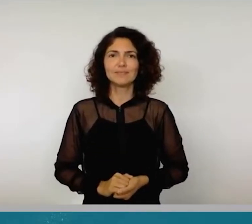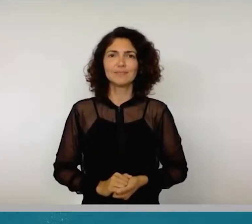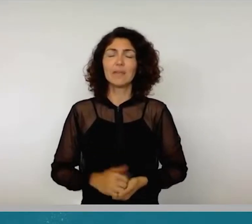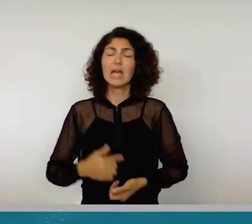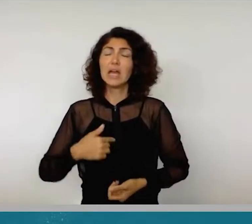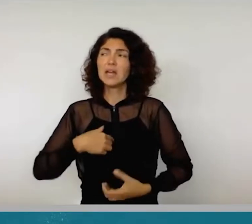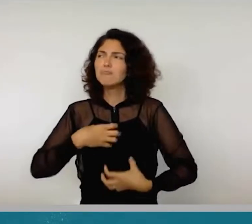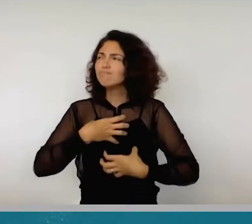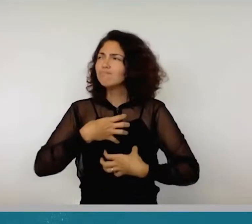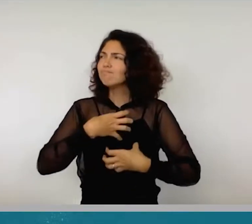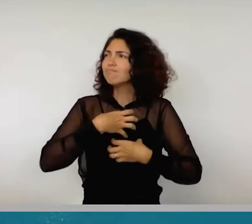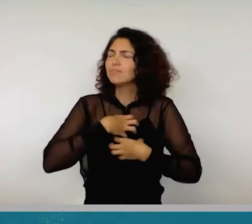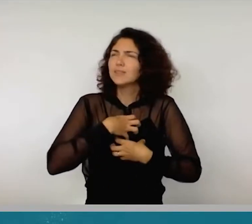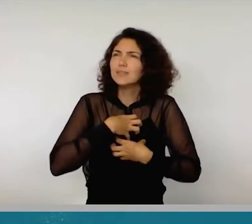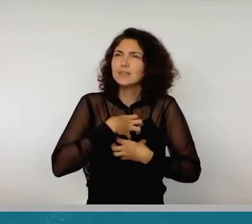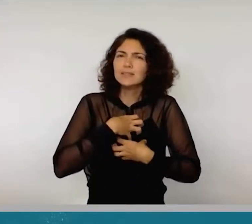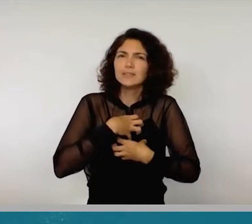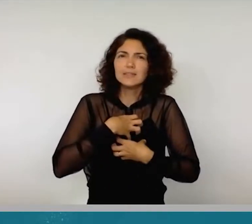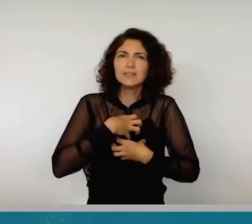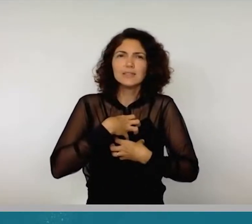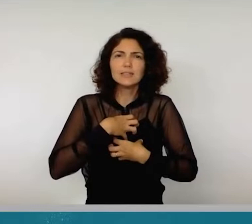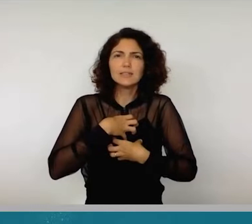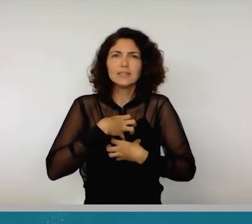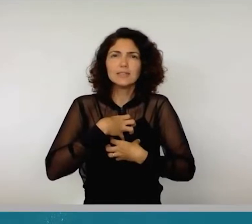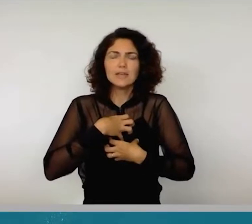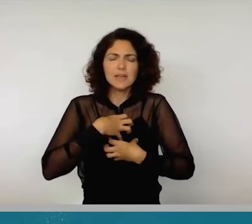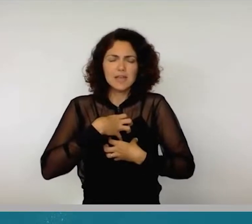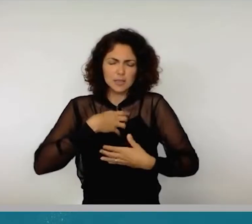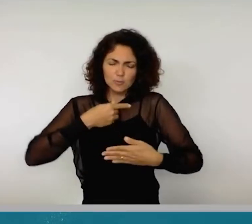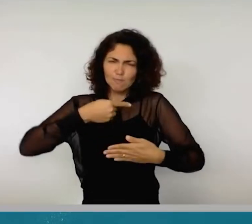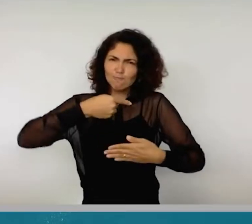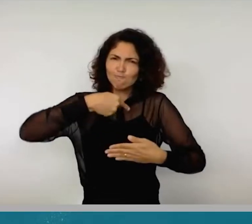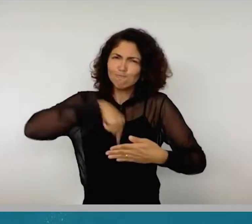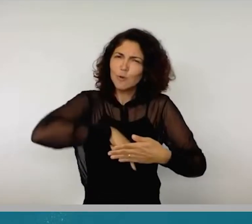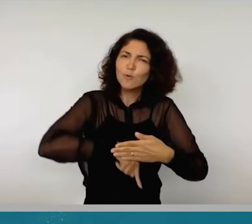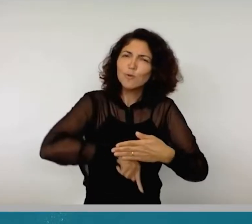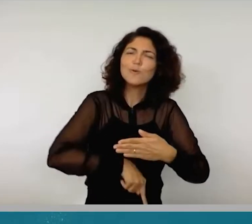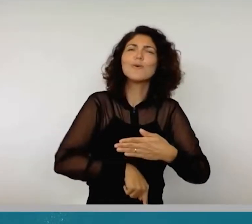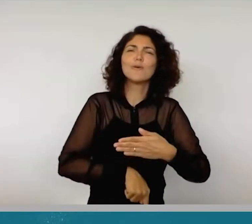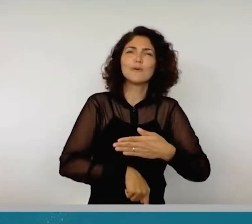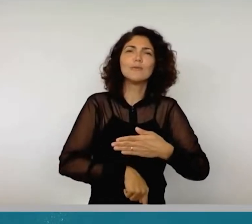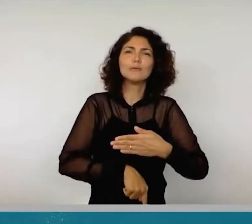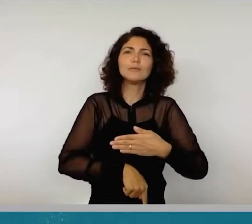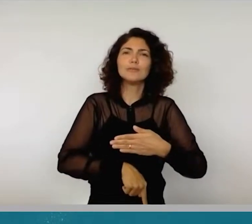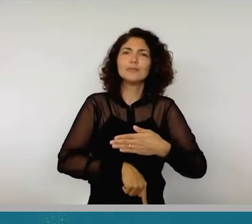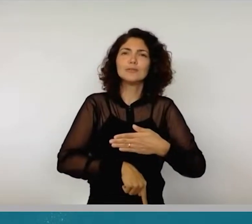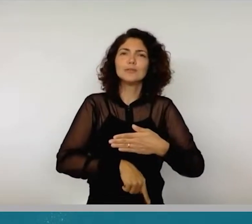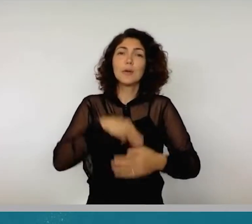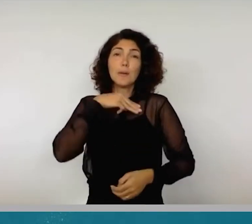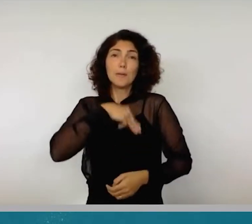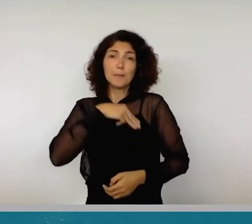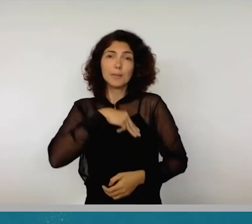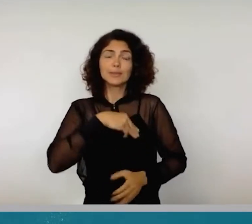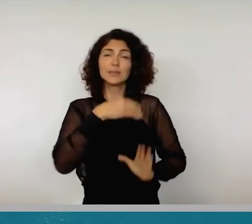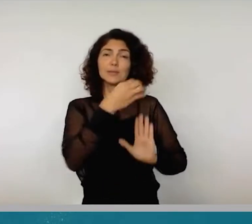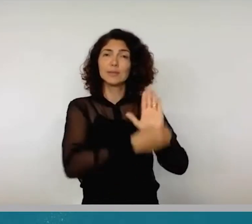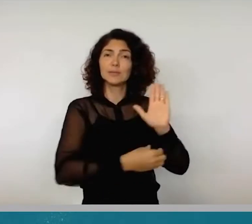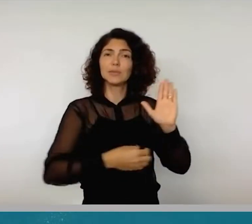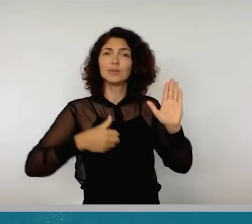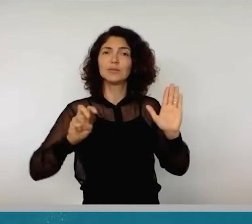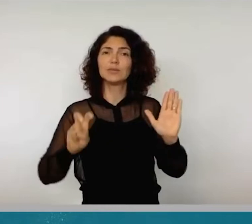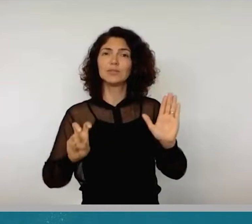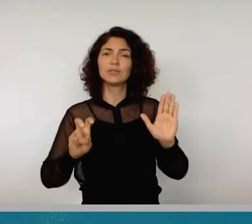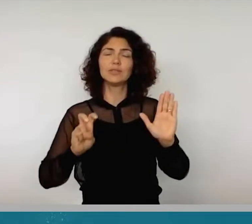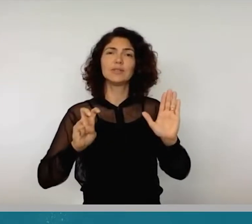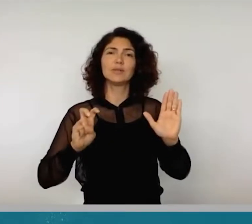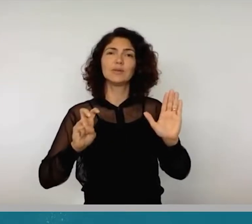de aprofundar um pouquinho mais em Mateus 5, 6 e 7. Porque esses 3 capítulos do